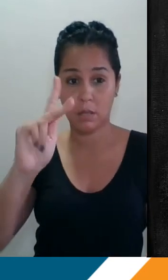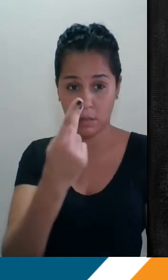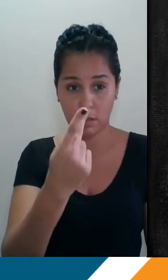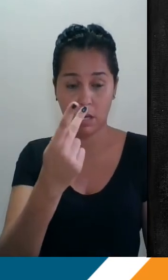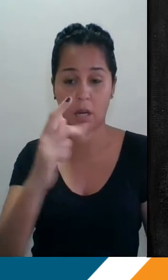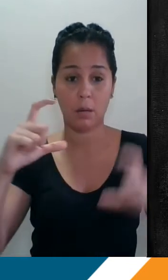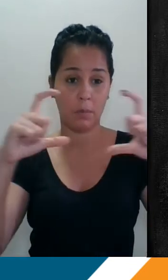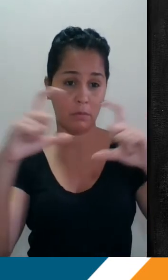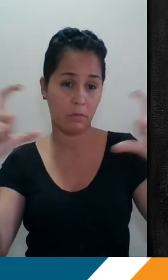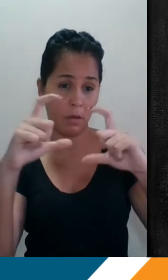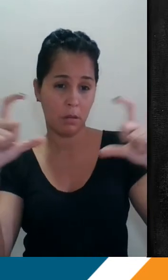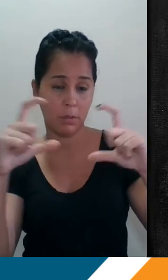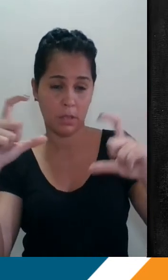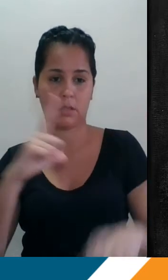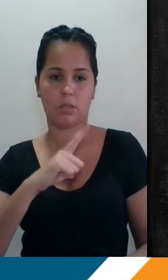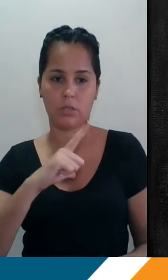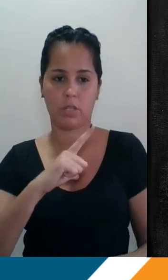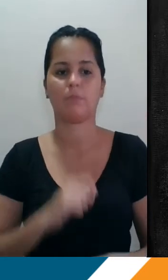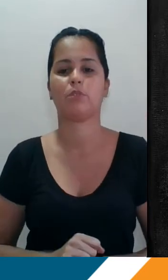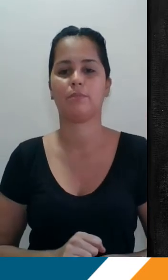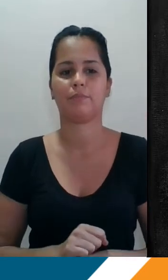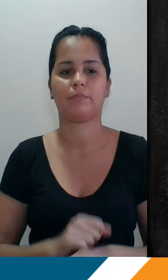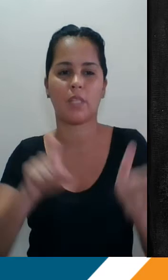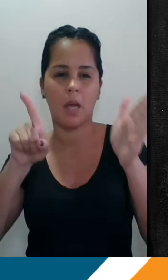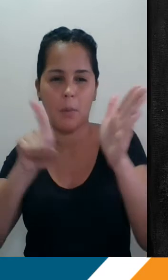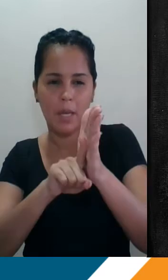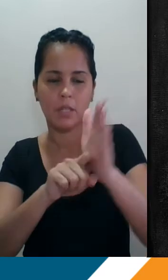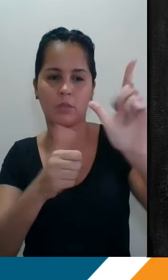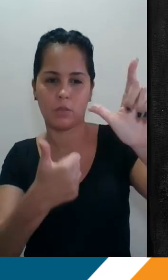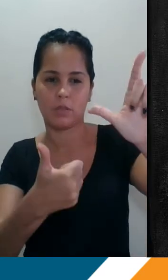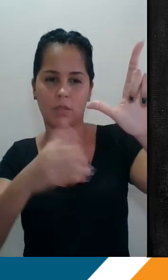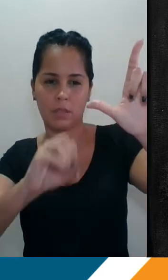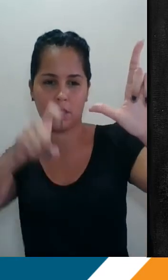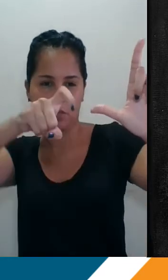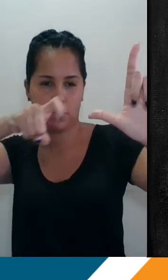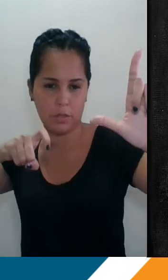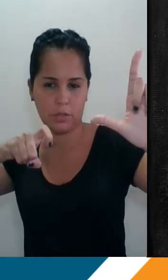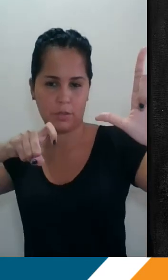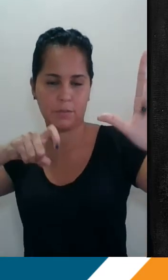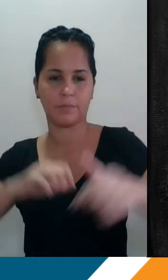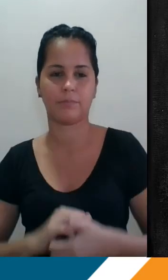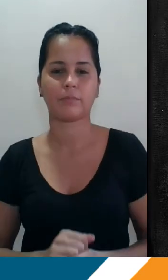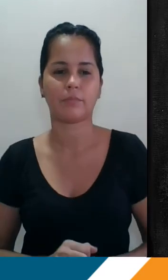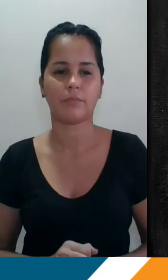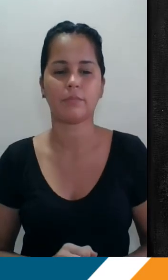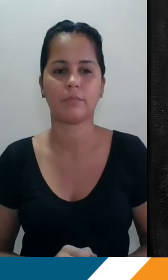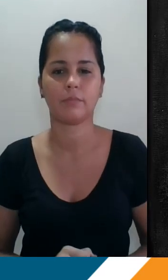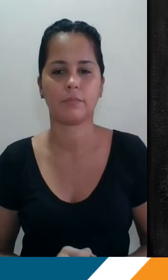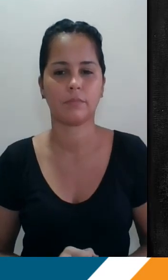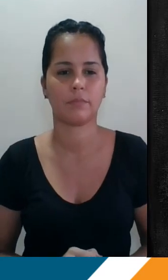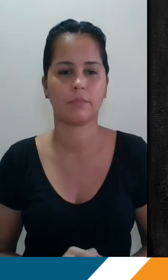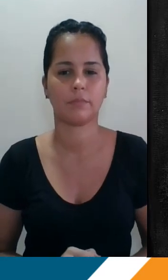pela fórmula que a questão deu para a gente, ou seja, por menos log de x na base 10. Quando a